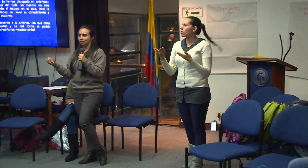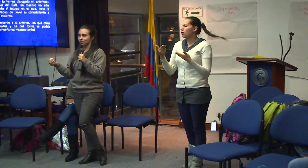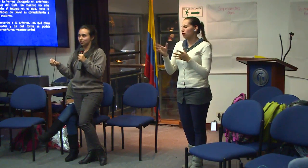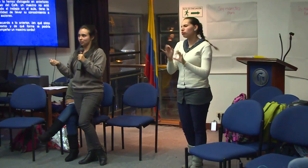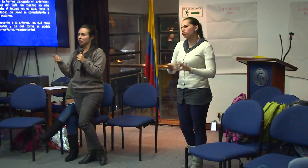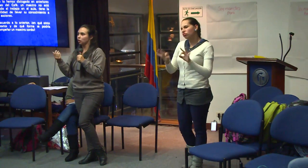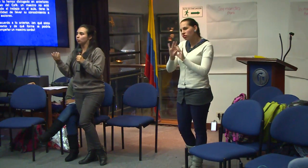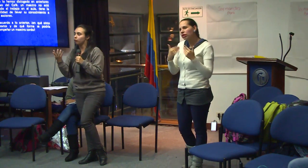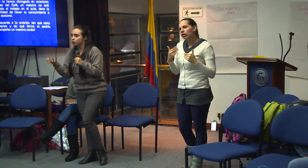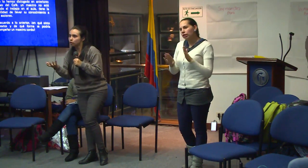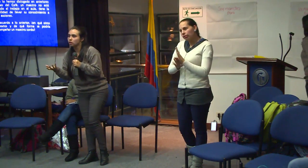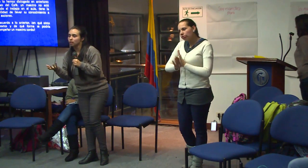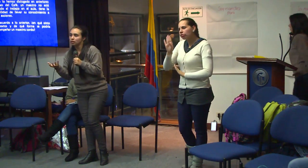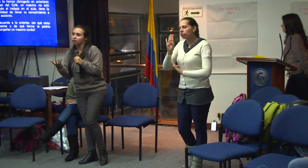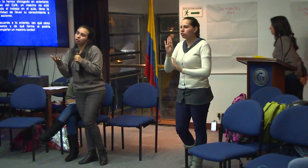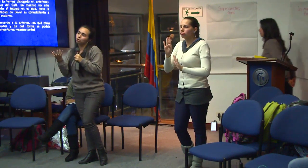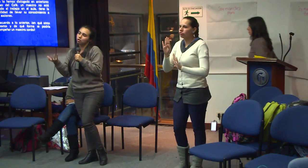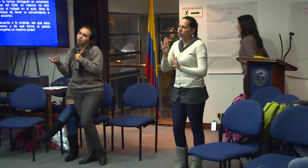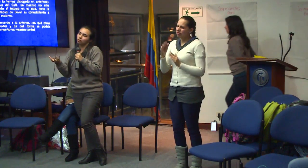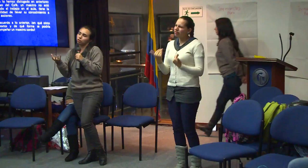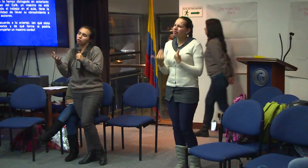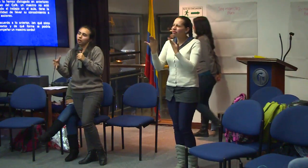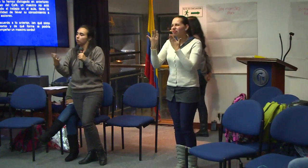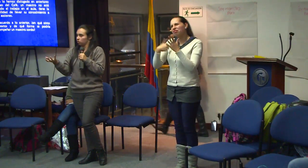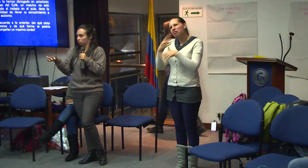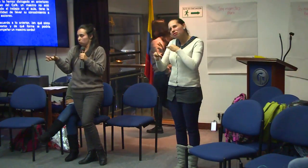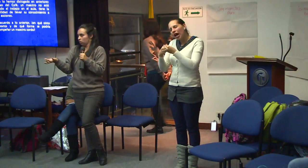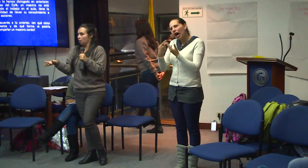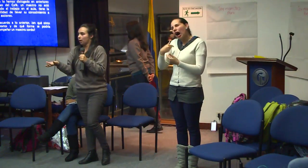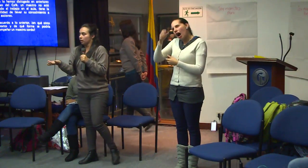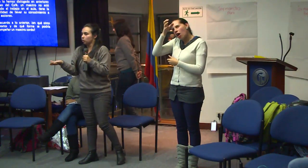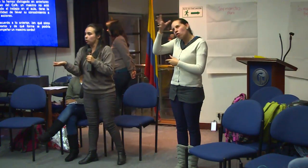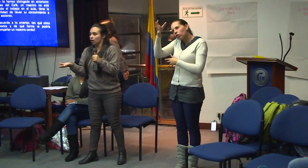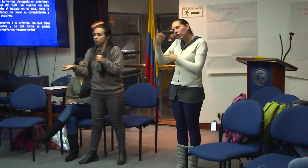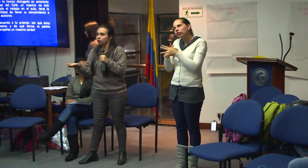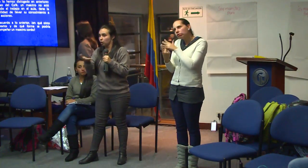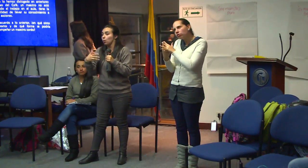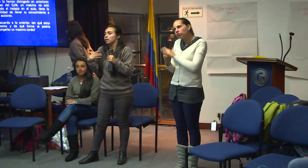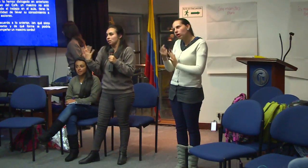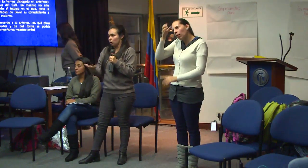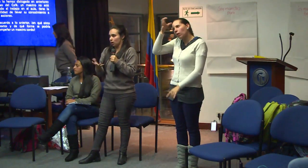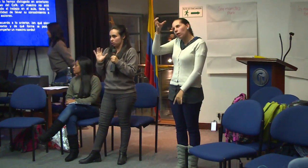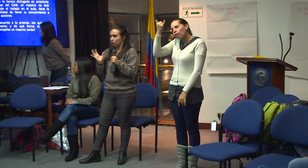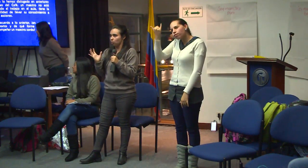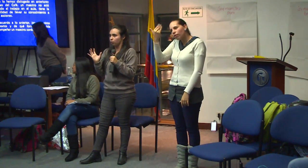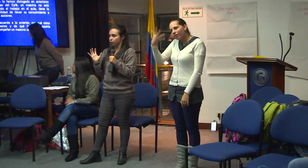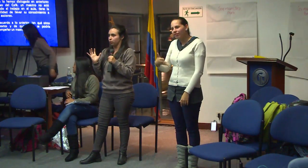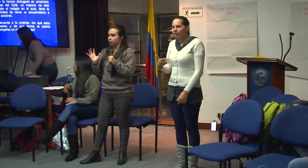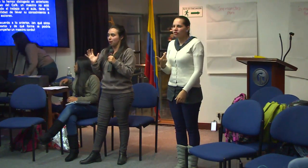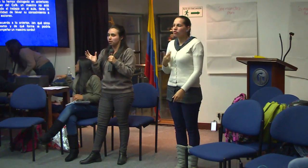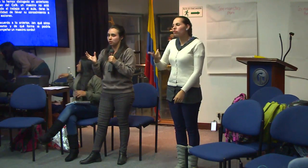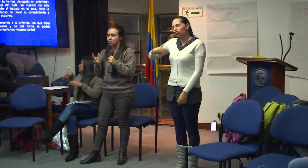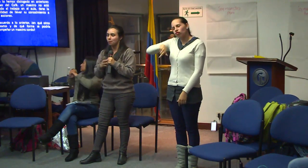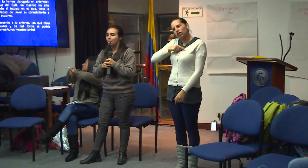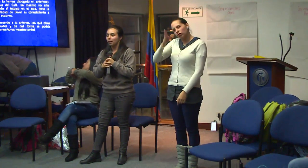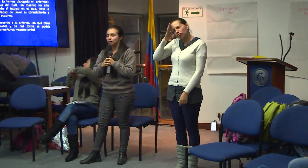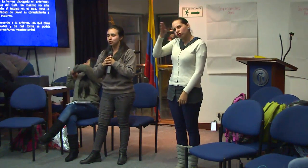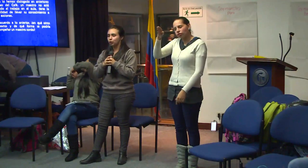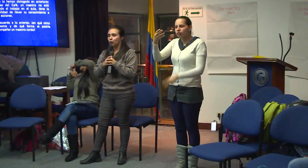siga teniendo frutos y conocimientos sobre un tema de su educación, de nuestra educación como futuros